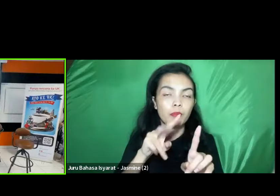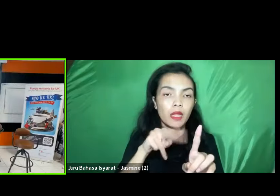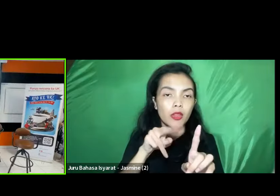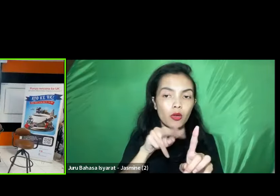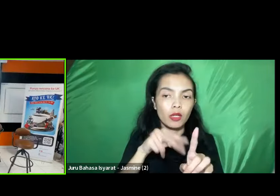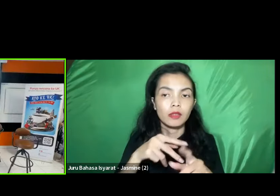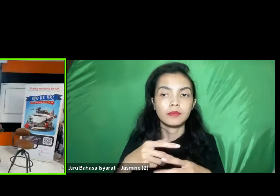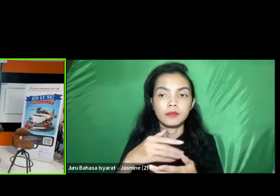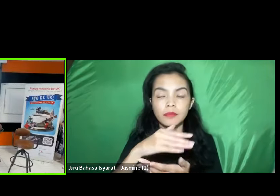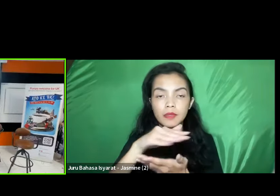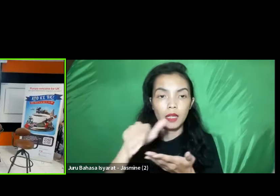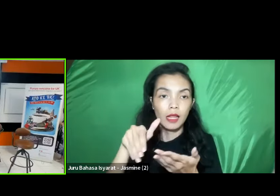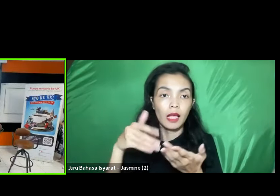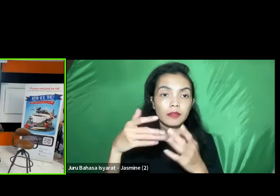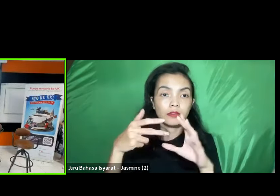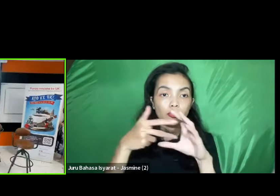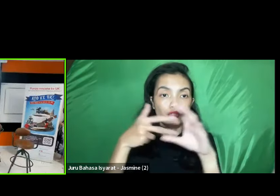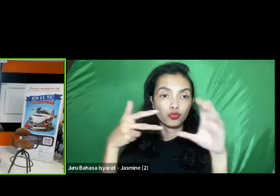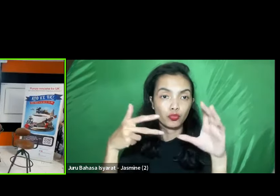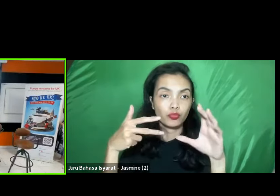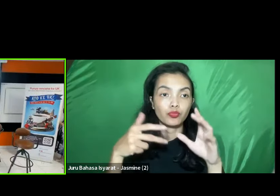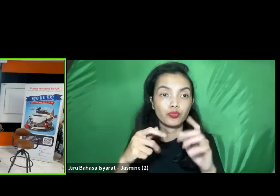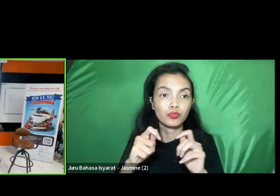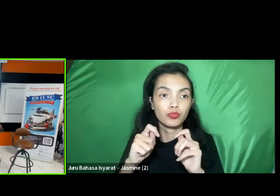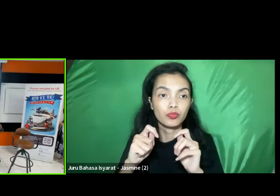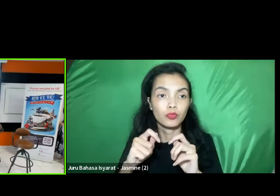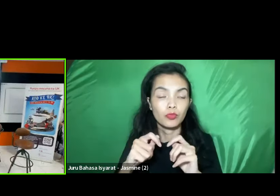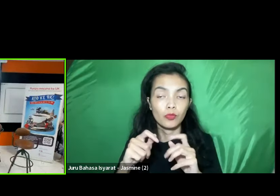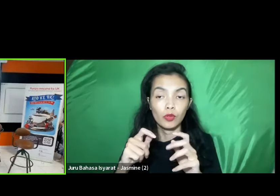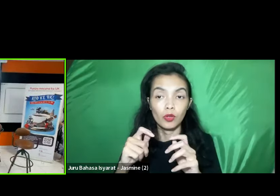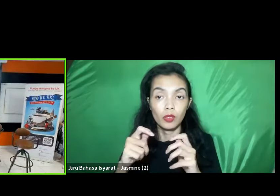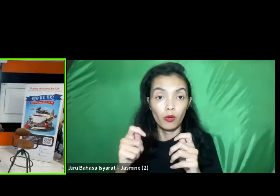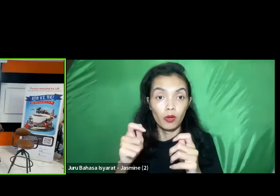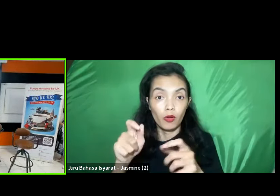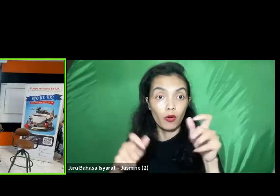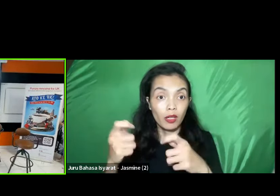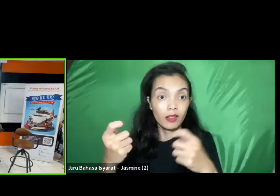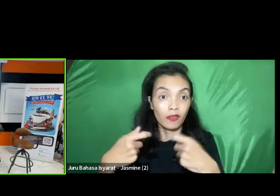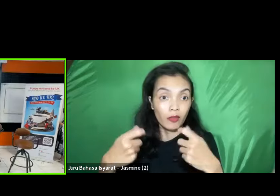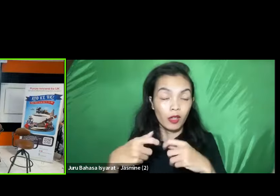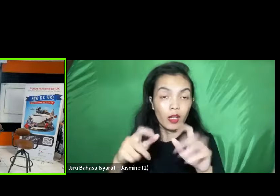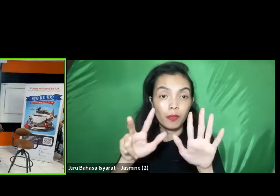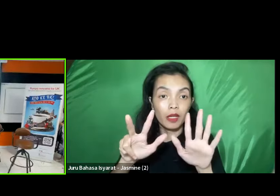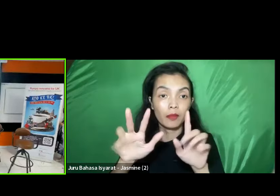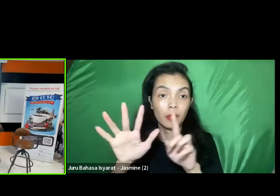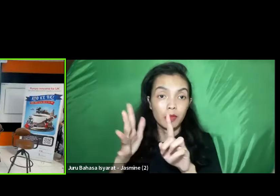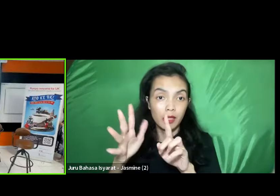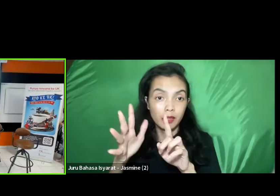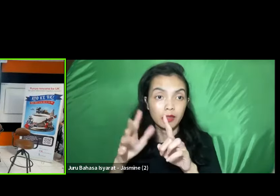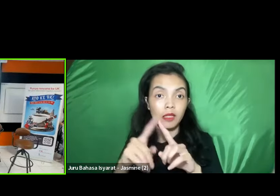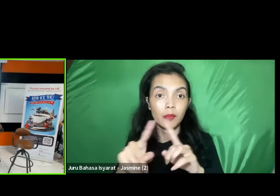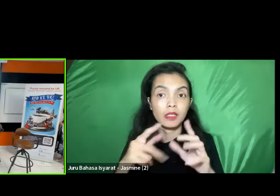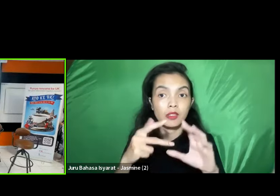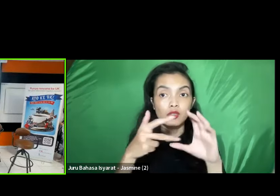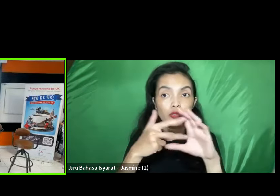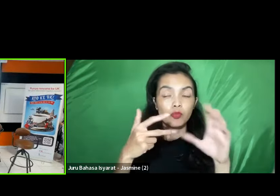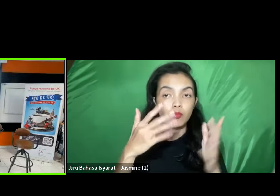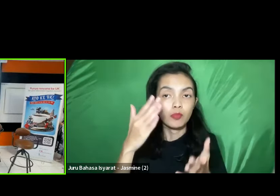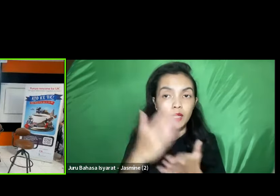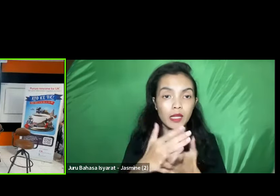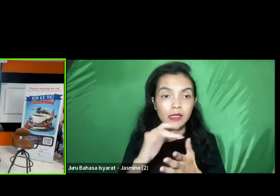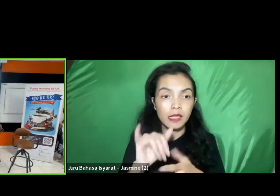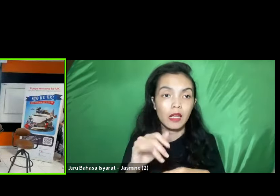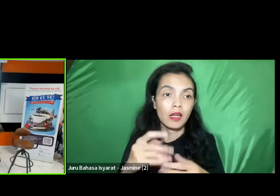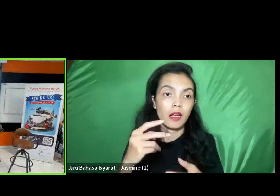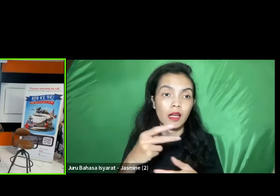itu untuk Zoom mentoring itu aplikasin aplikasinya Ada 815 tapi karena Zoom itu terbatas ya sebenarnya jadi kita terima itu